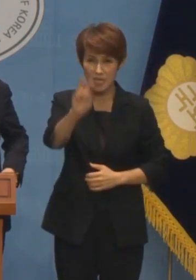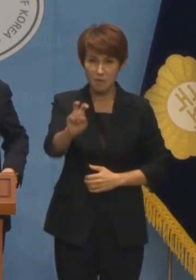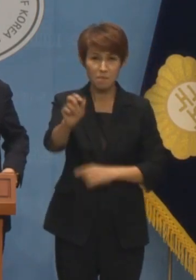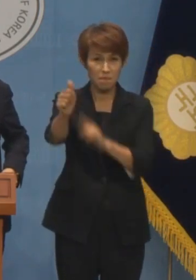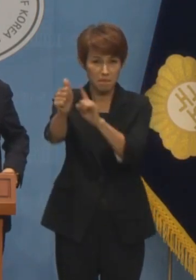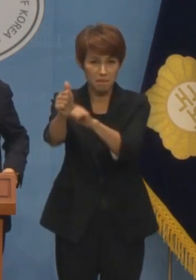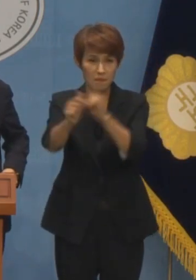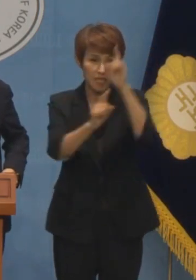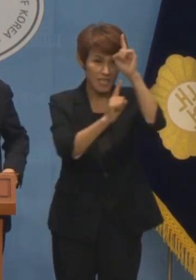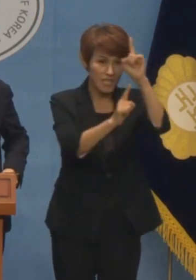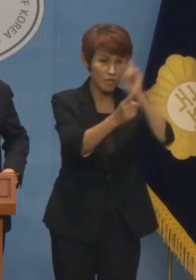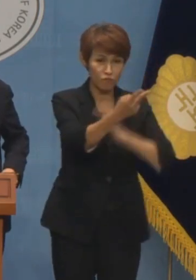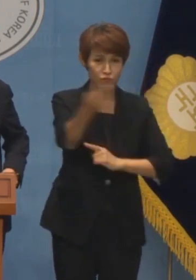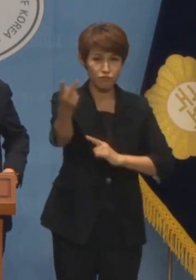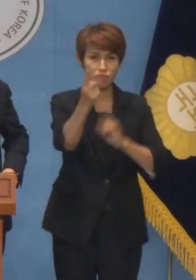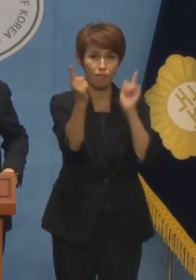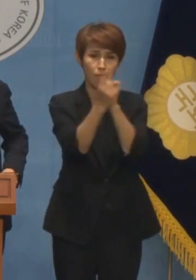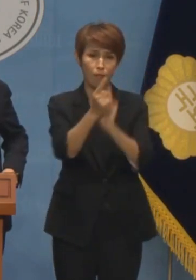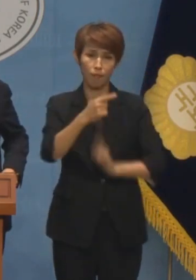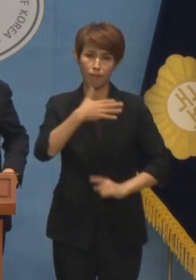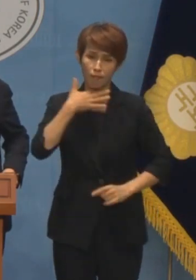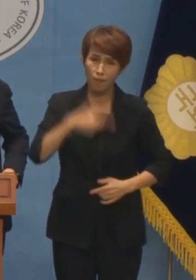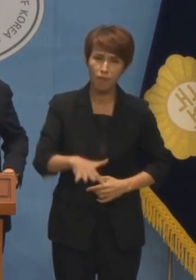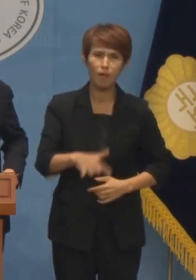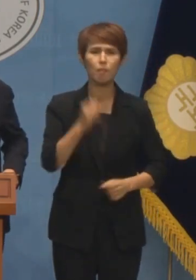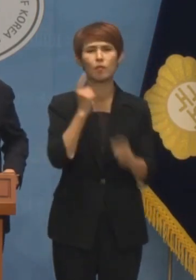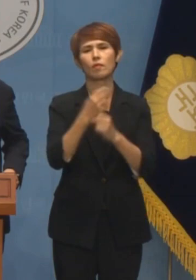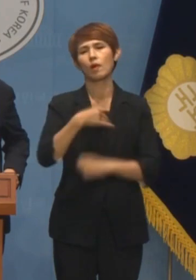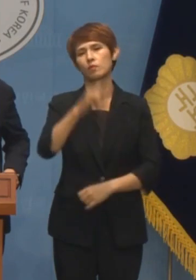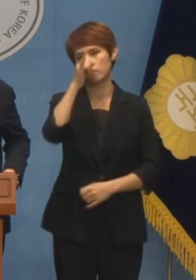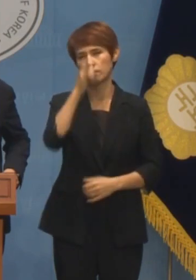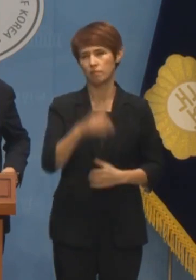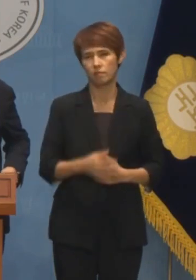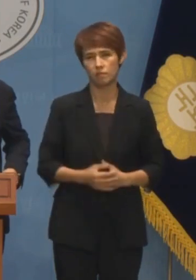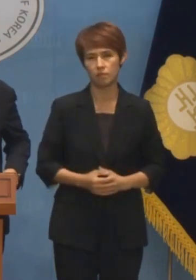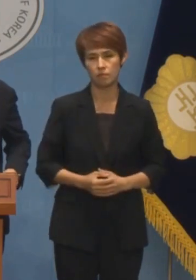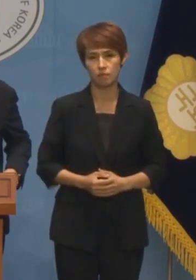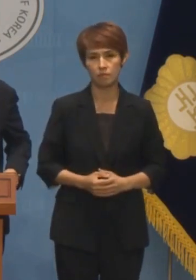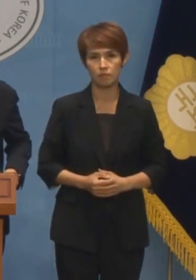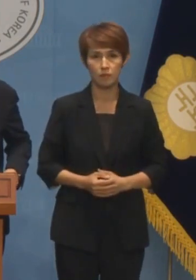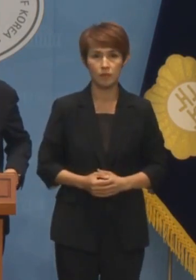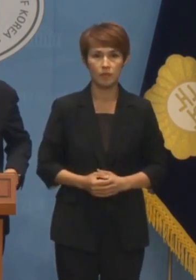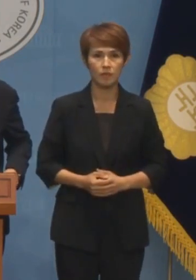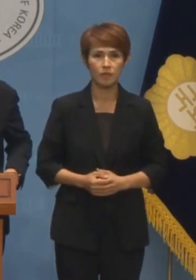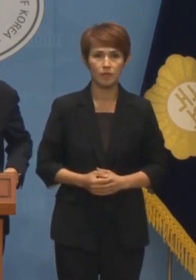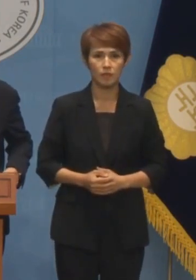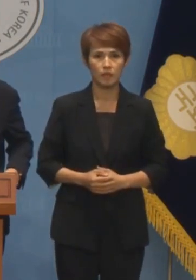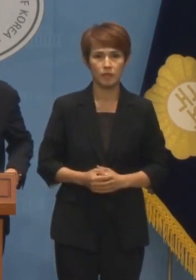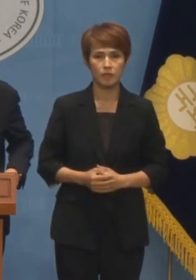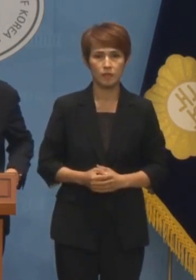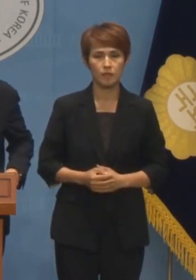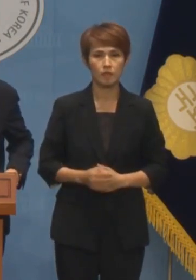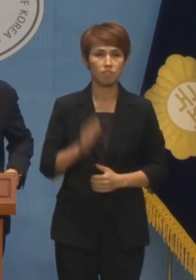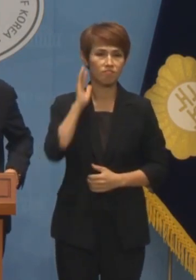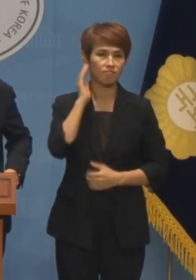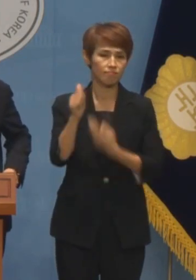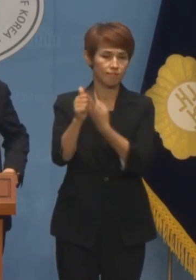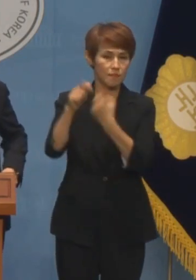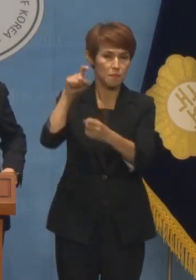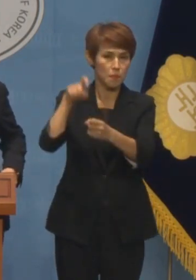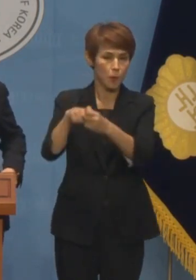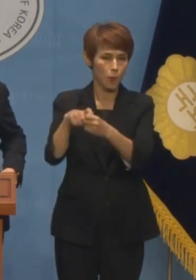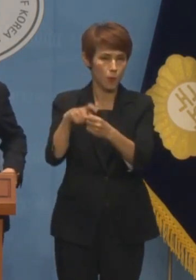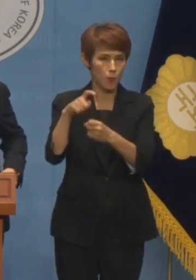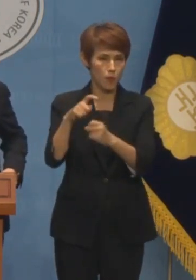이종호가 만난 사실조차도 알고 있습니다. 그런데 이걸 사기 기획 탄핵에 이용하려고 알면서도